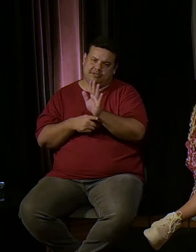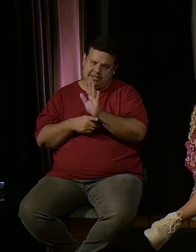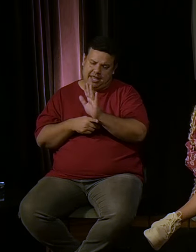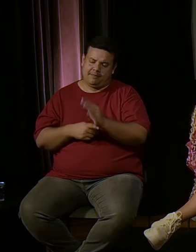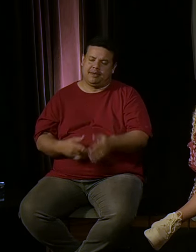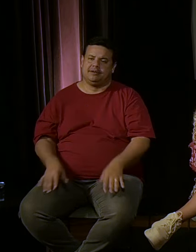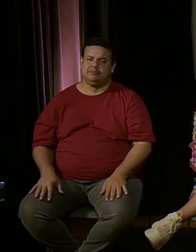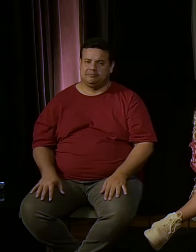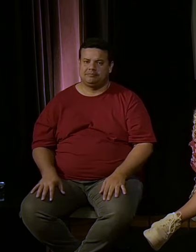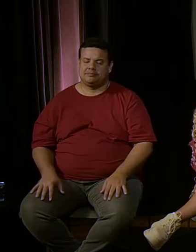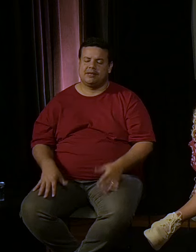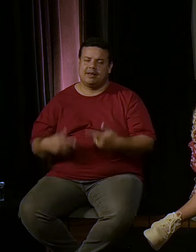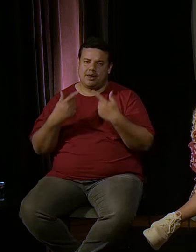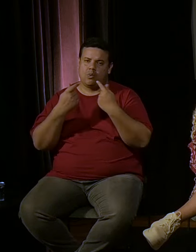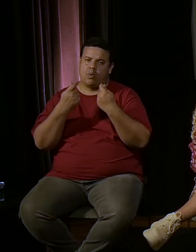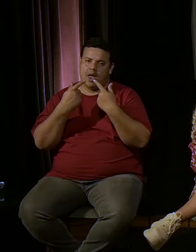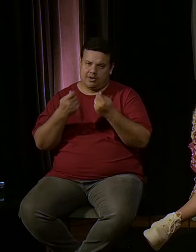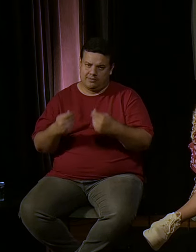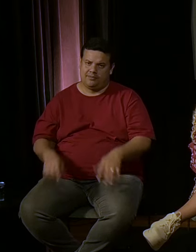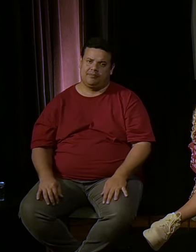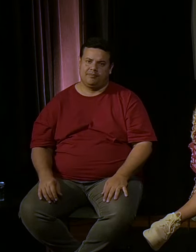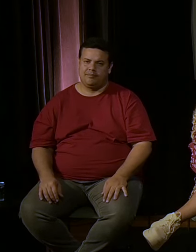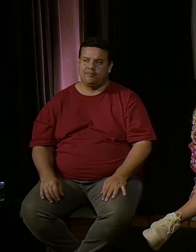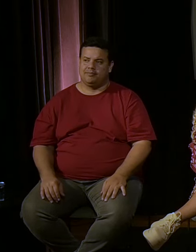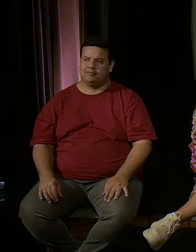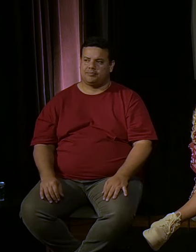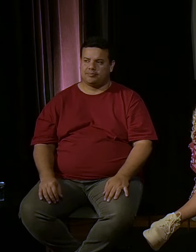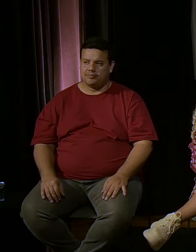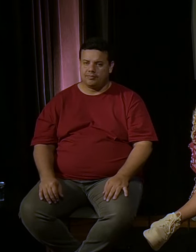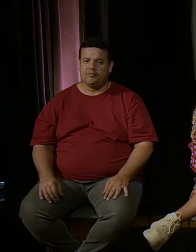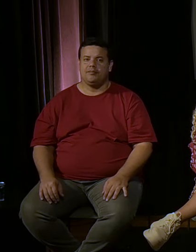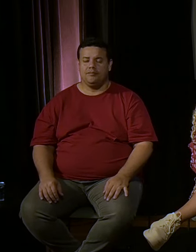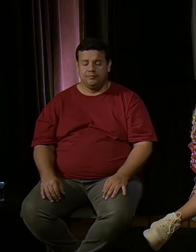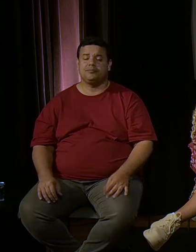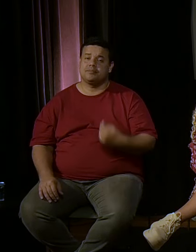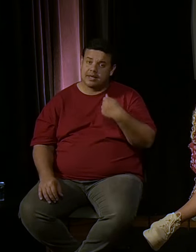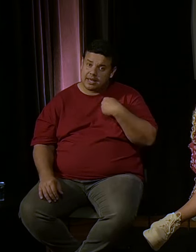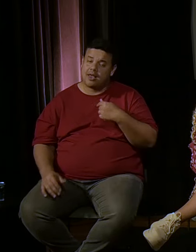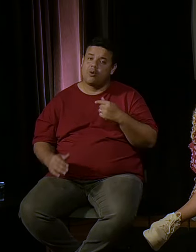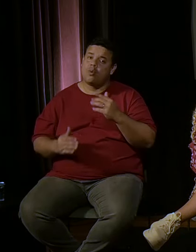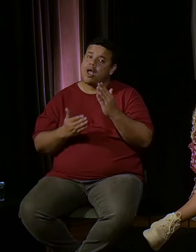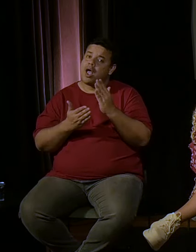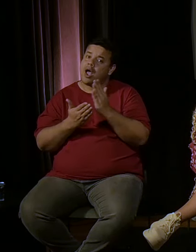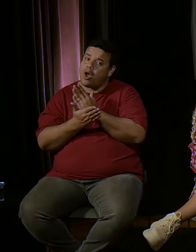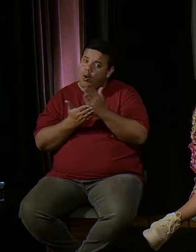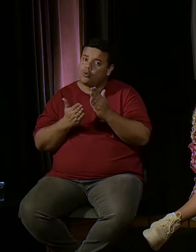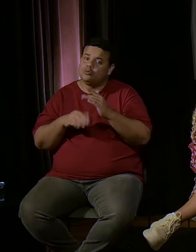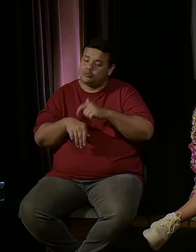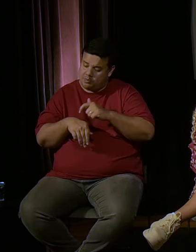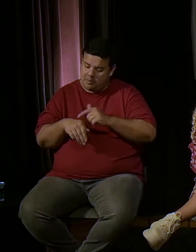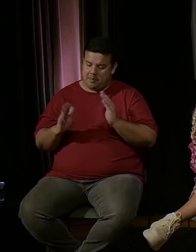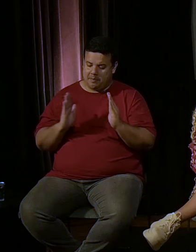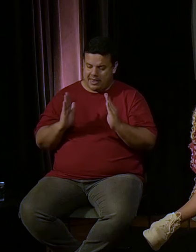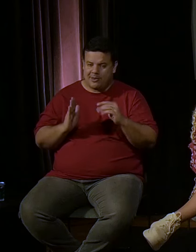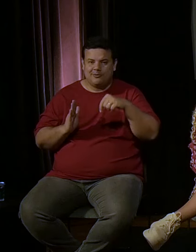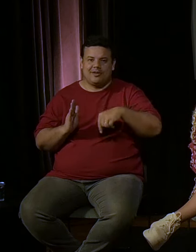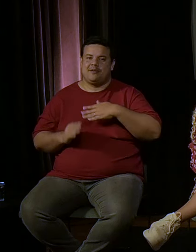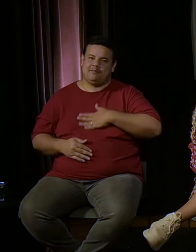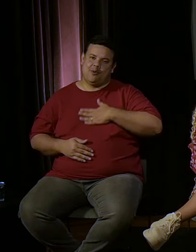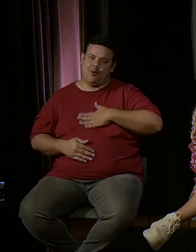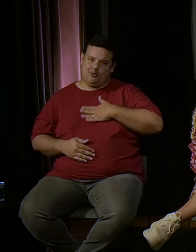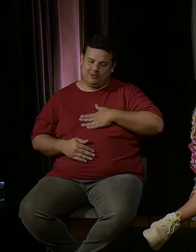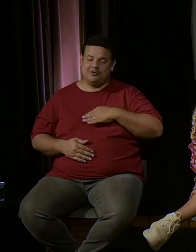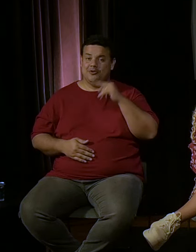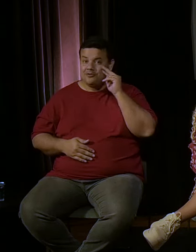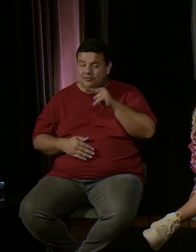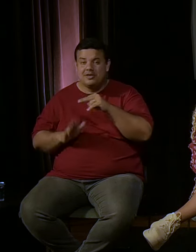né, da linguagem. E eu passo alguns períodos em postos e vi que ia ter nessa programação.